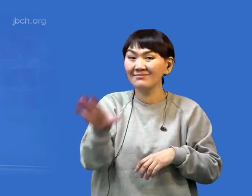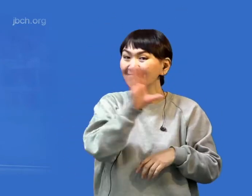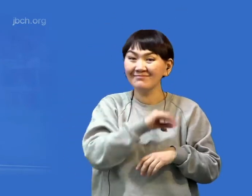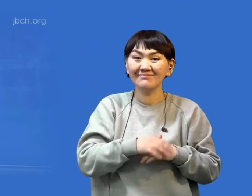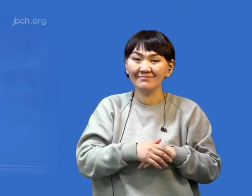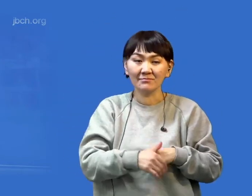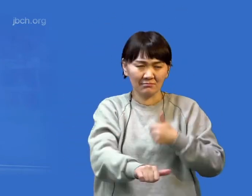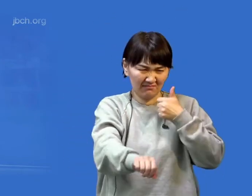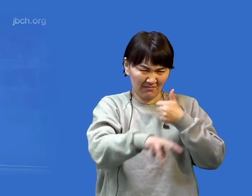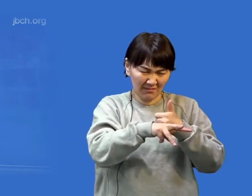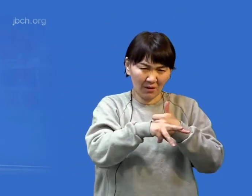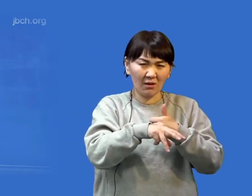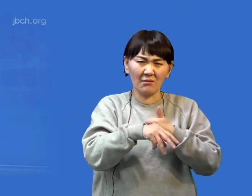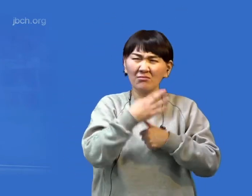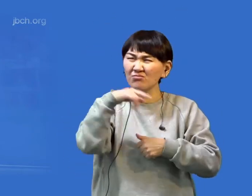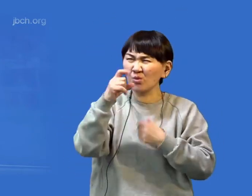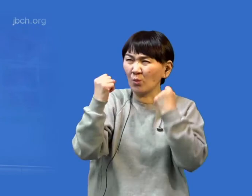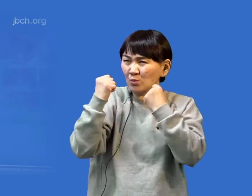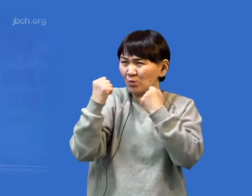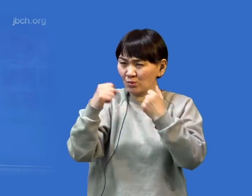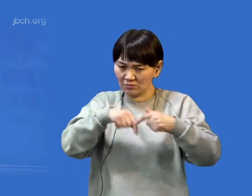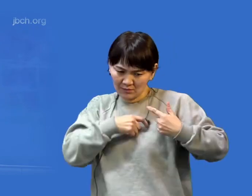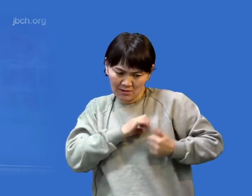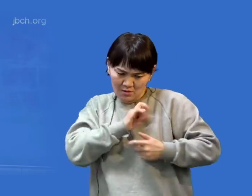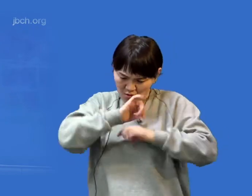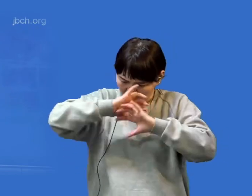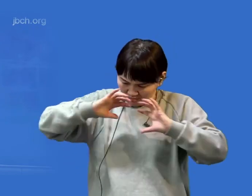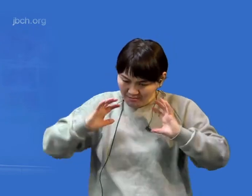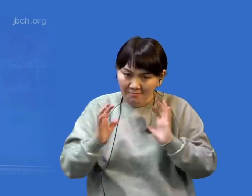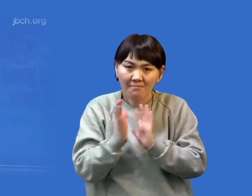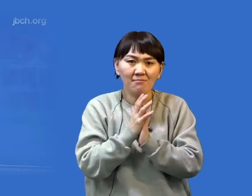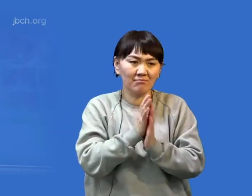сайн мэдэн бүх хүсэл, бүх хүчээрээ, бүх хамтын зүтгэлээрээ гэсэн.